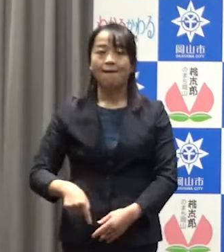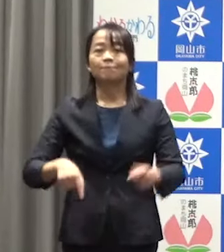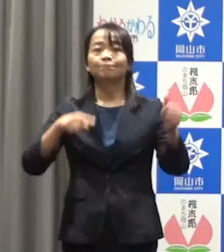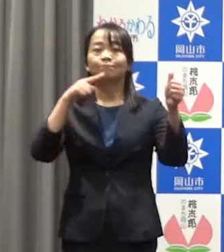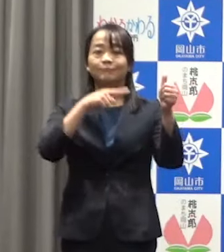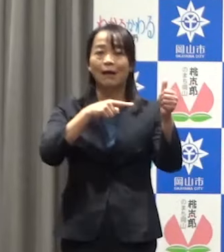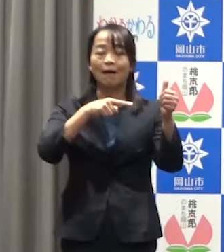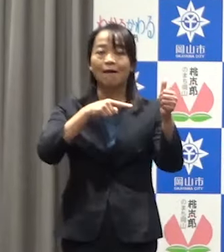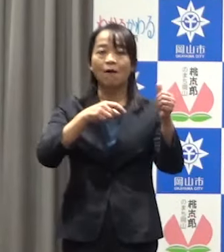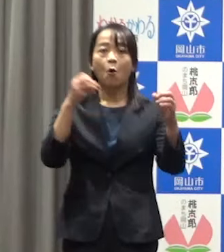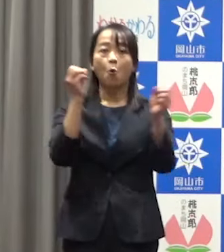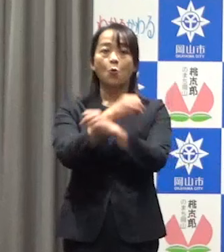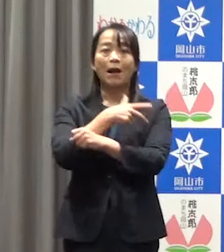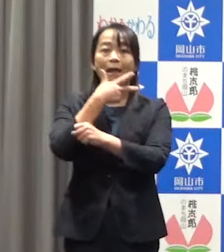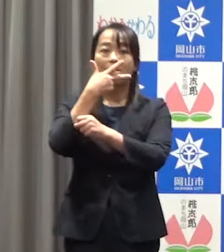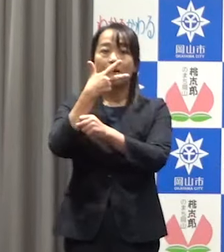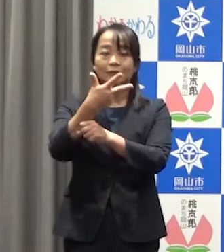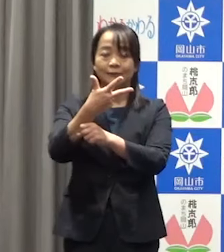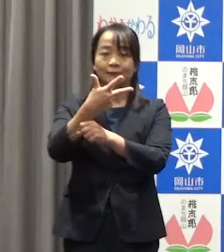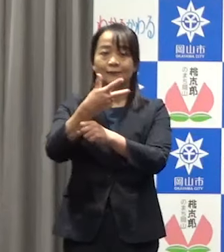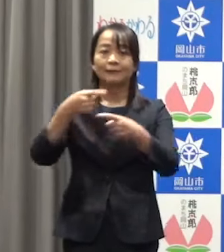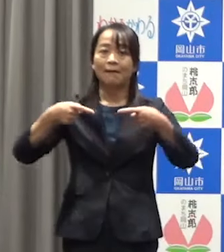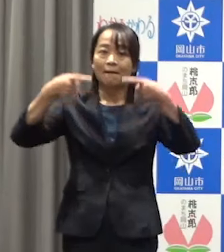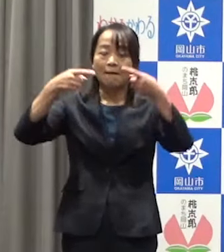表彰授与であります。